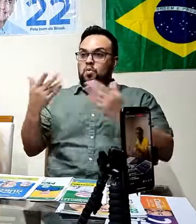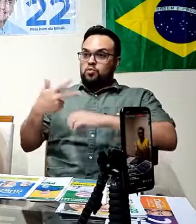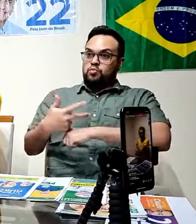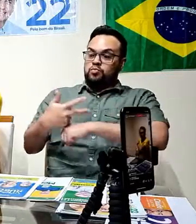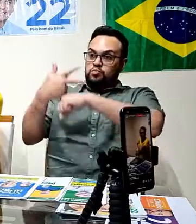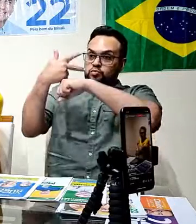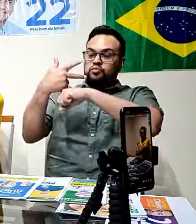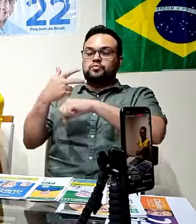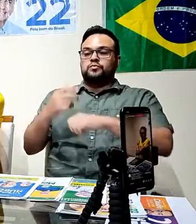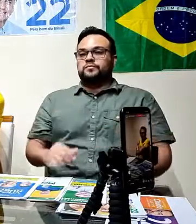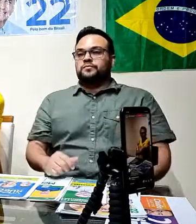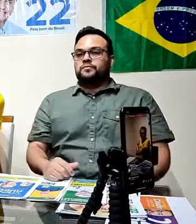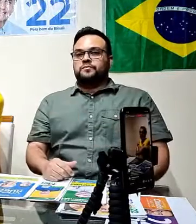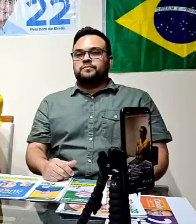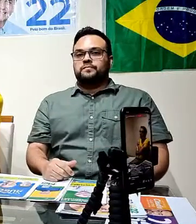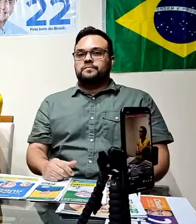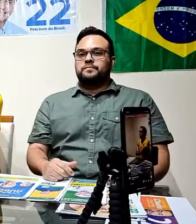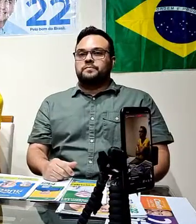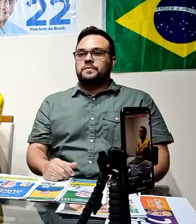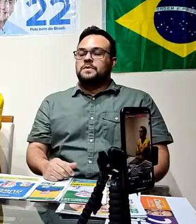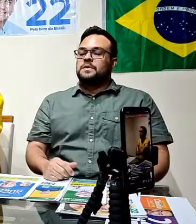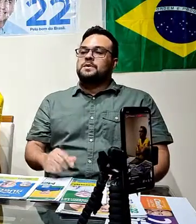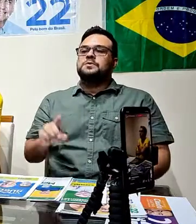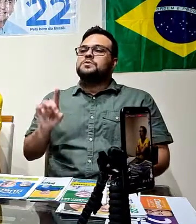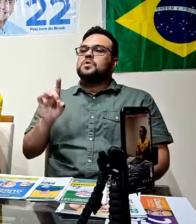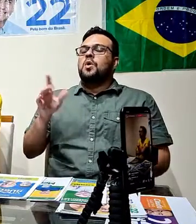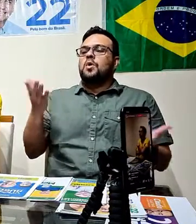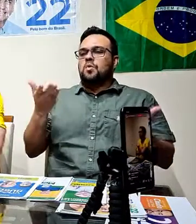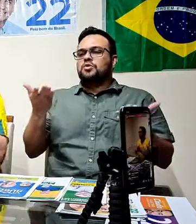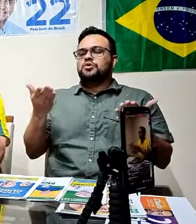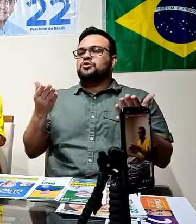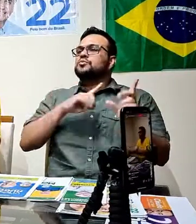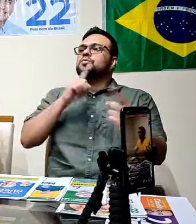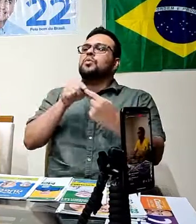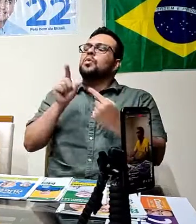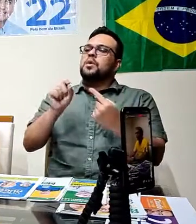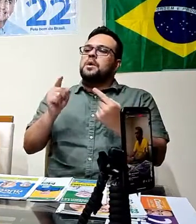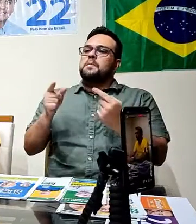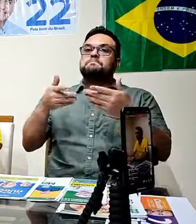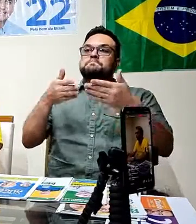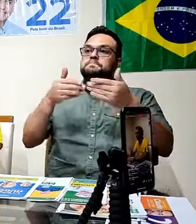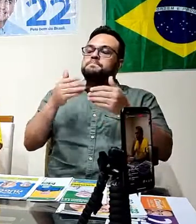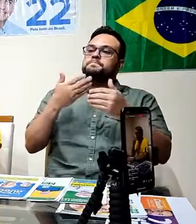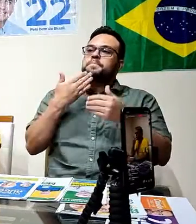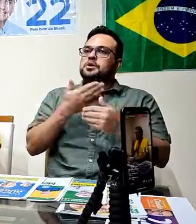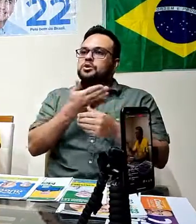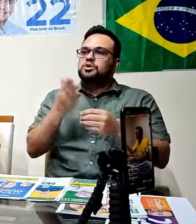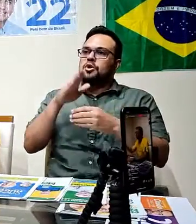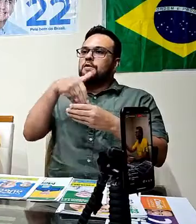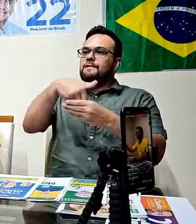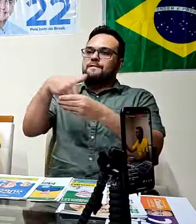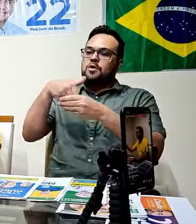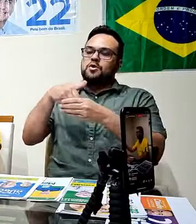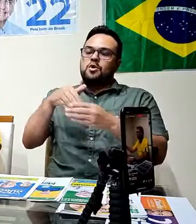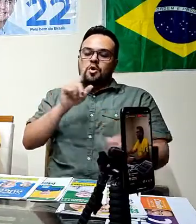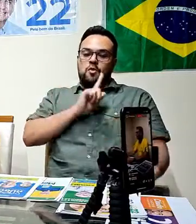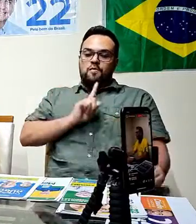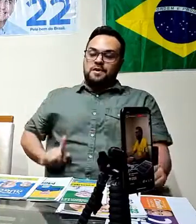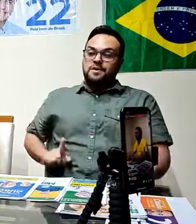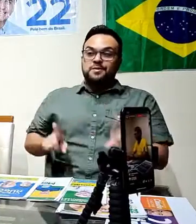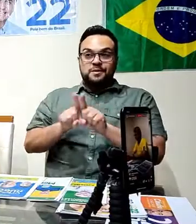Basicamente, pedir de novo voto para alguns colegas pelo Brasil, para governador e senador. Olha na